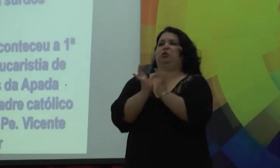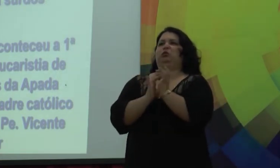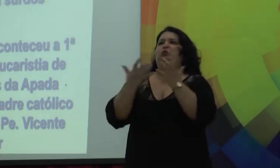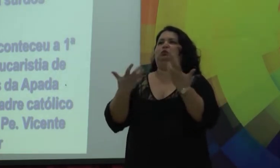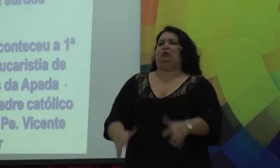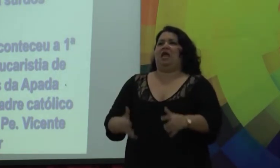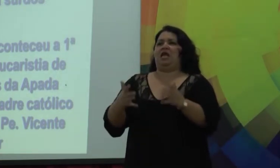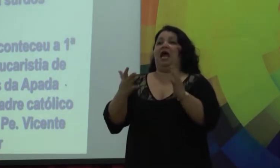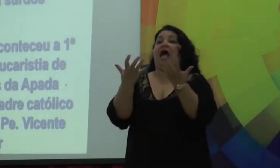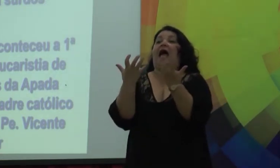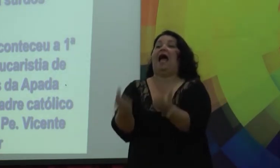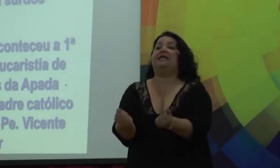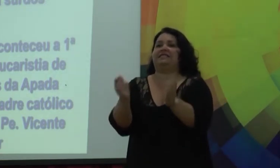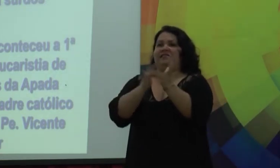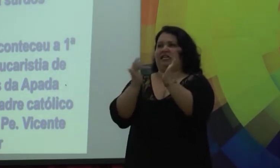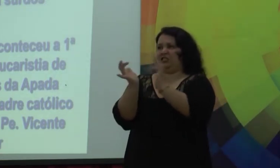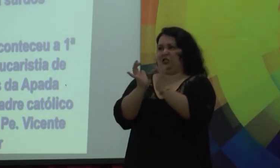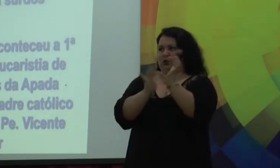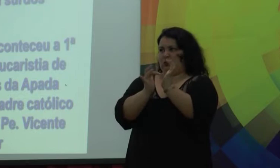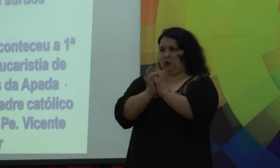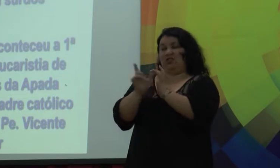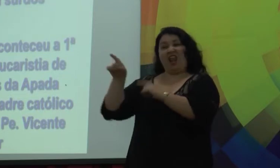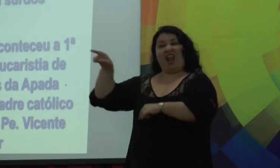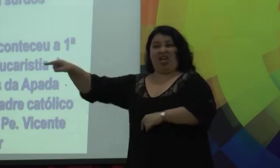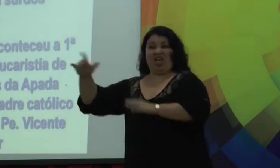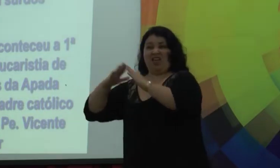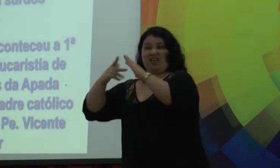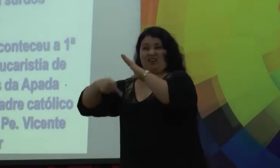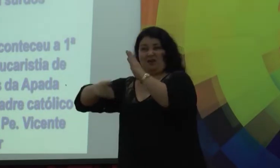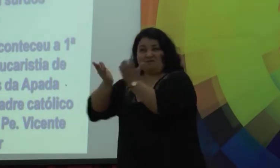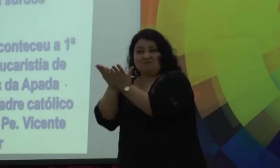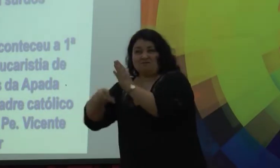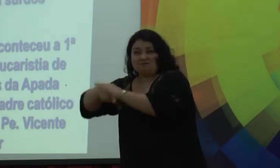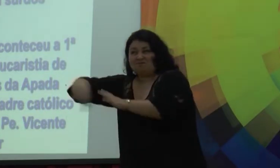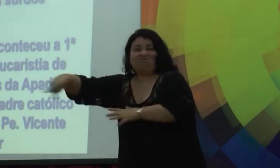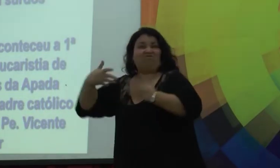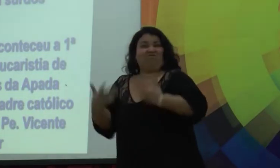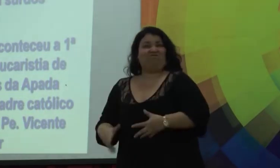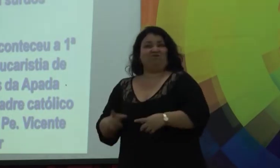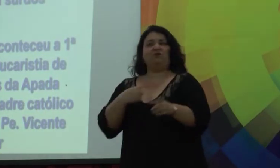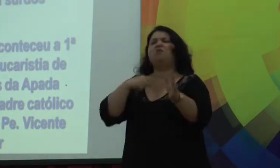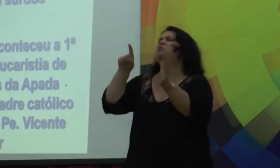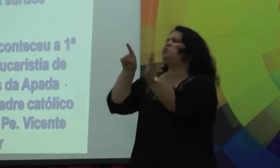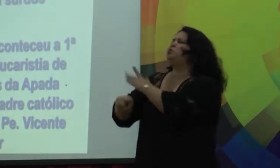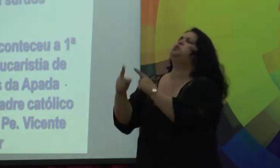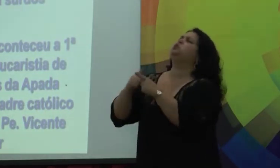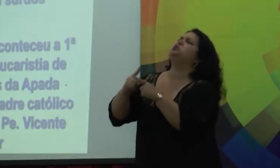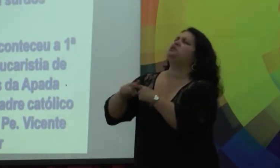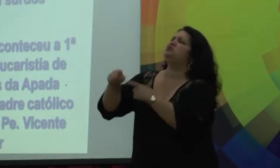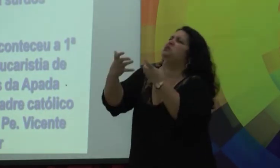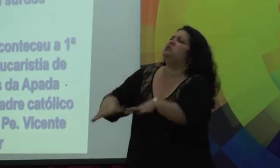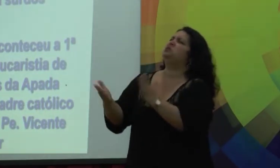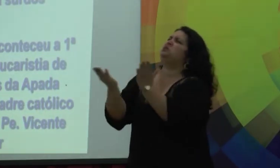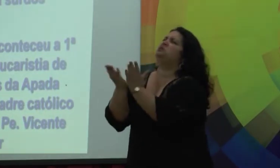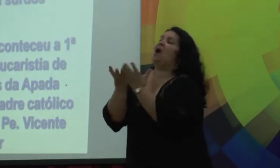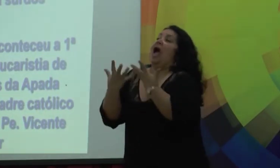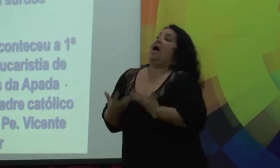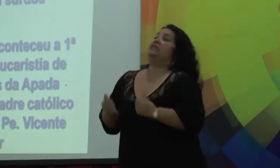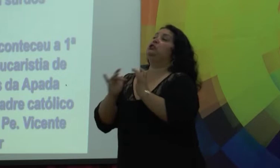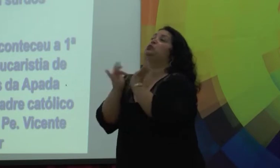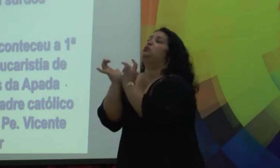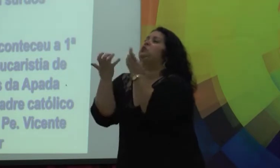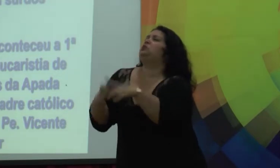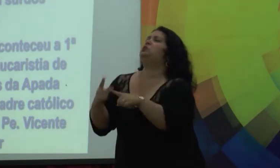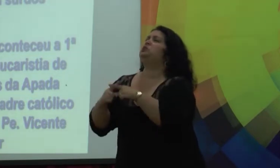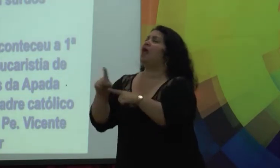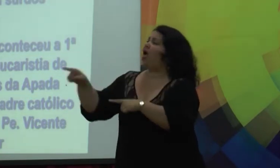mim. Naquele local. E aí um dia eu perguntei para ele, por que disso, meu filho? Se lá está bom, se